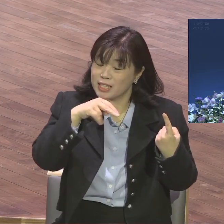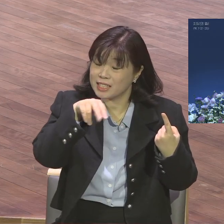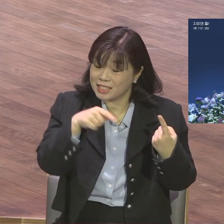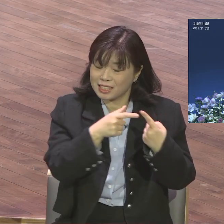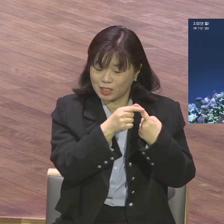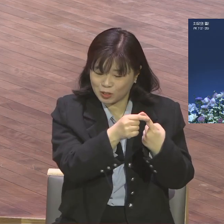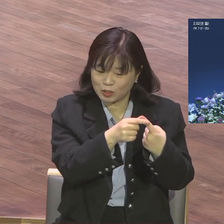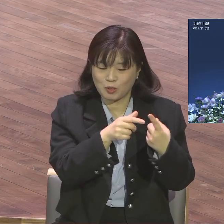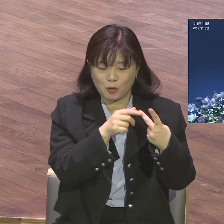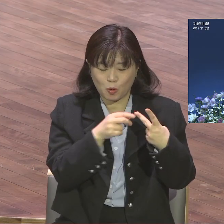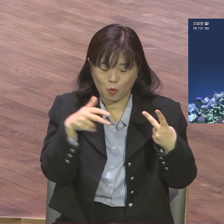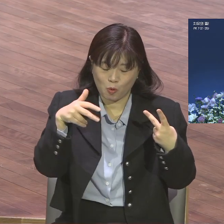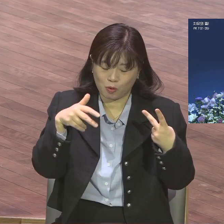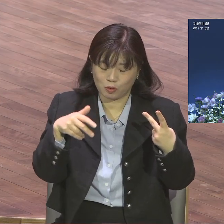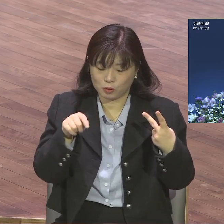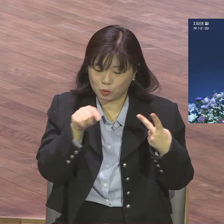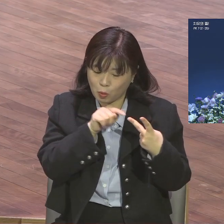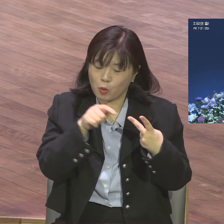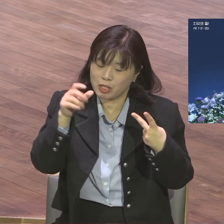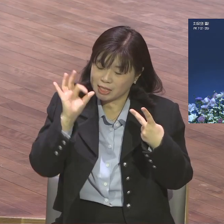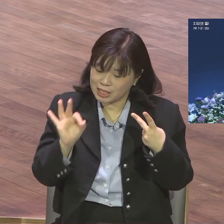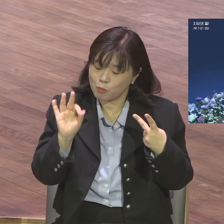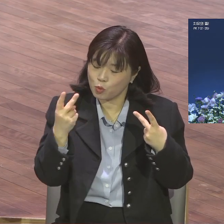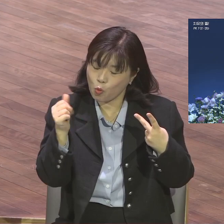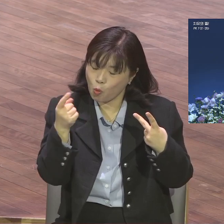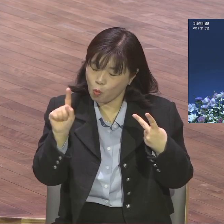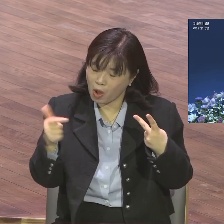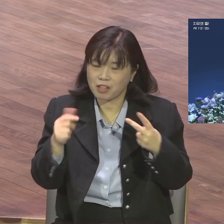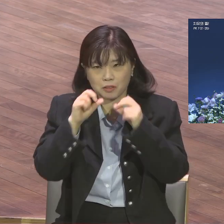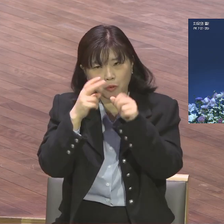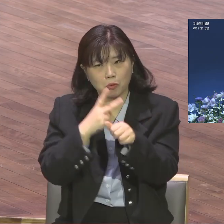김요한 선교사 가정이 있는데, 이번에